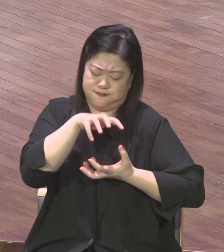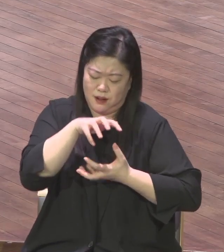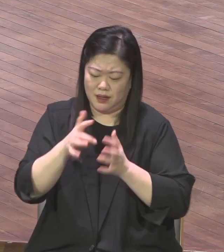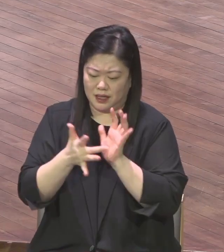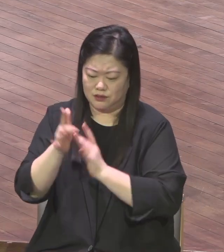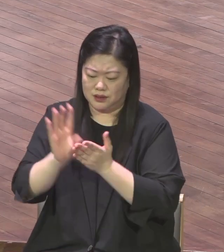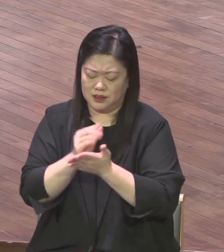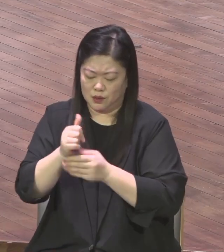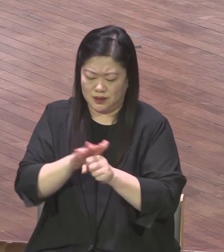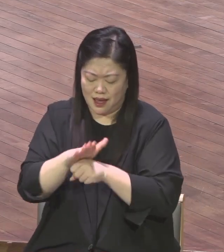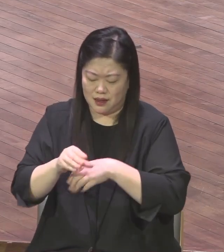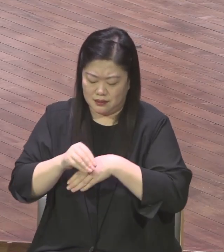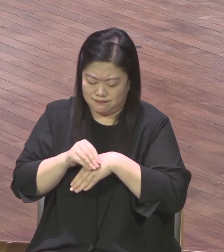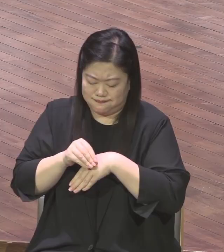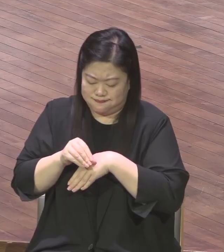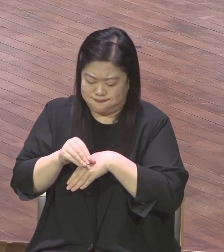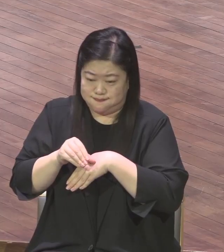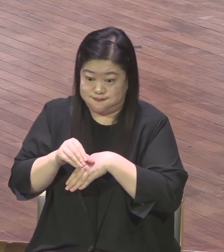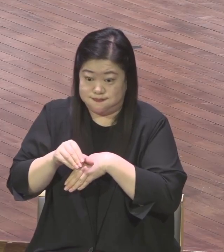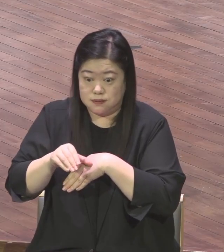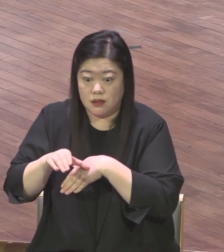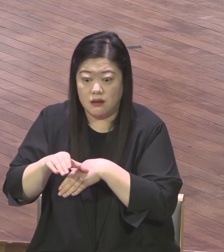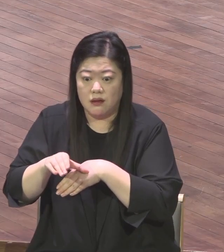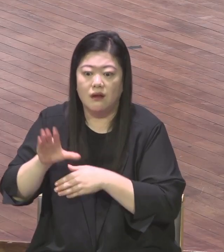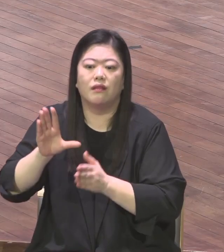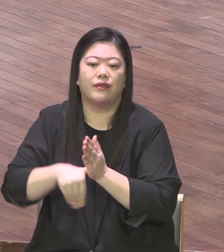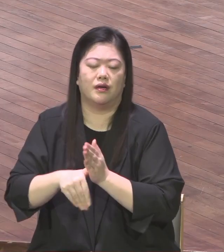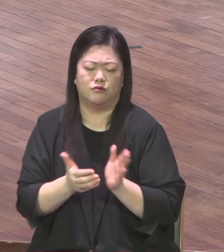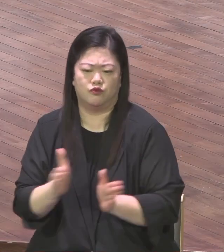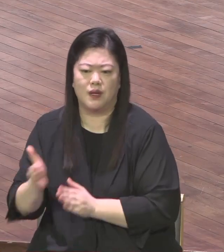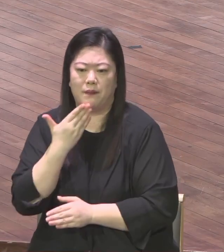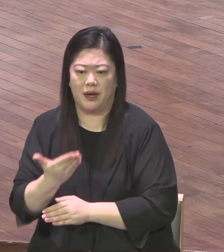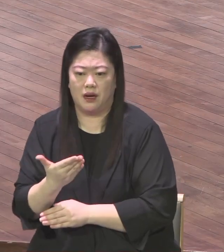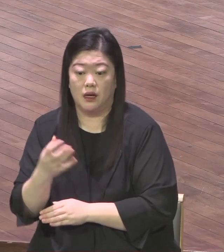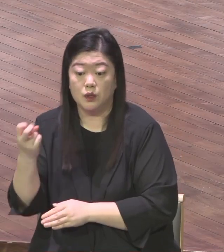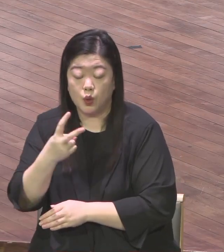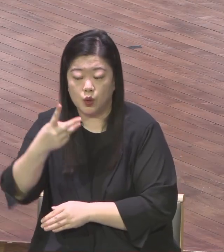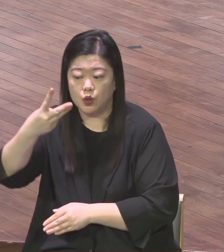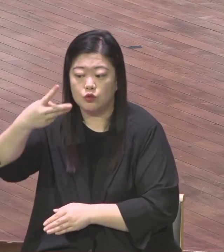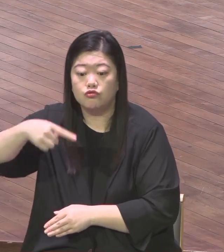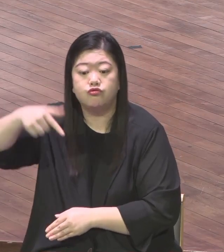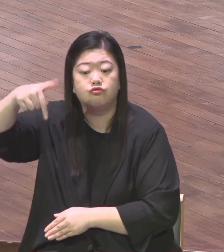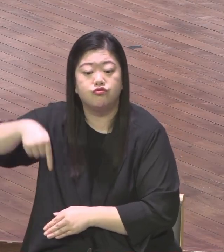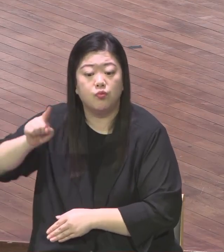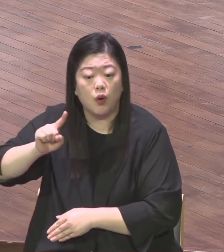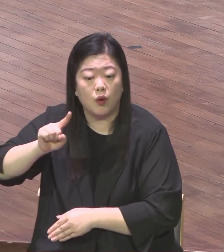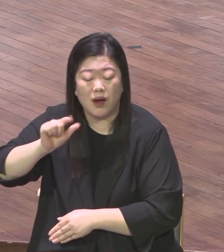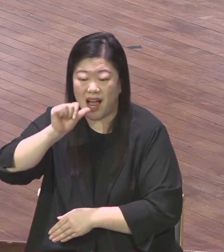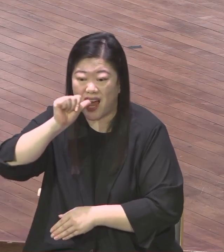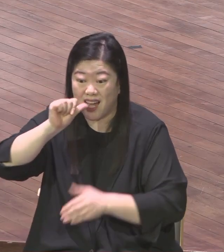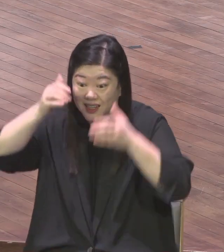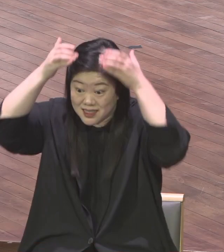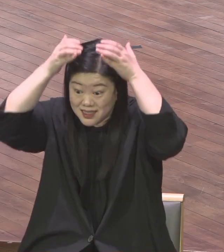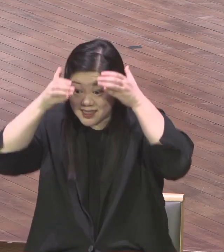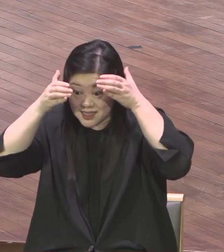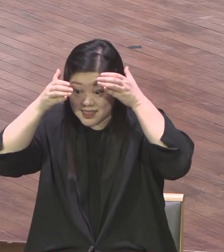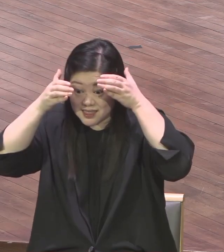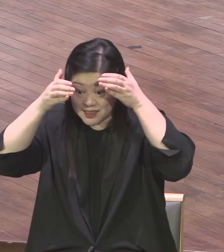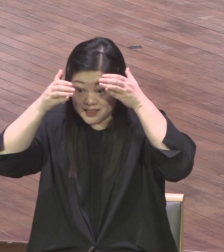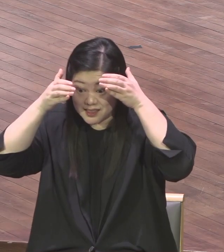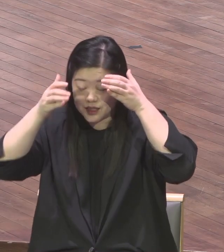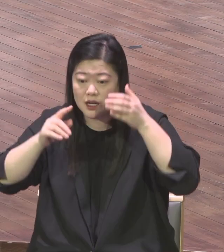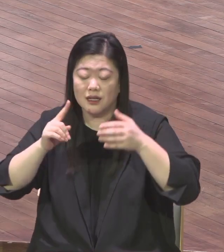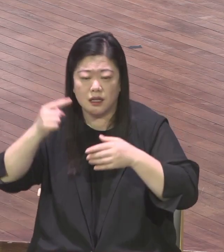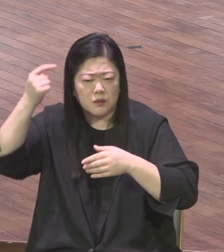이 사랑 이거 다 신비해 주셔야 돼요. 그리고 이 투구는 머리잖아. 머리 보호하는 것이 투구인데